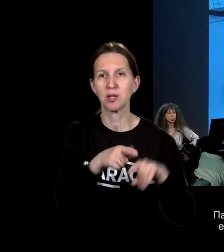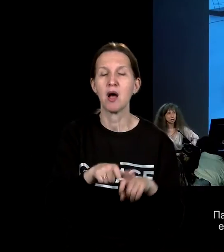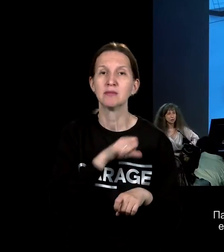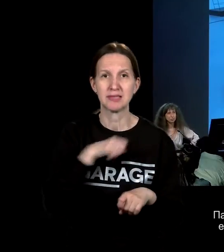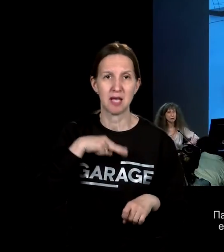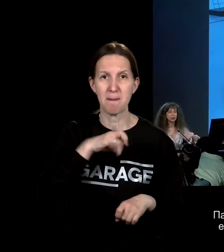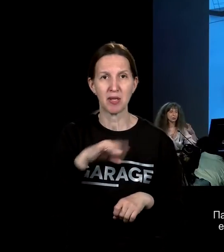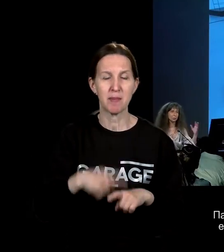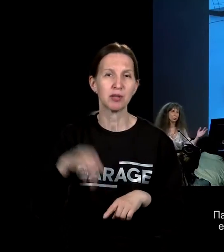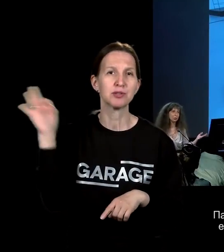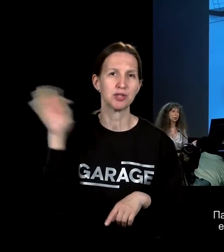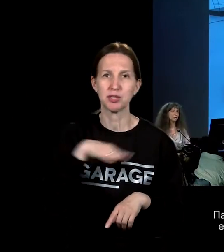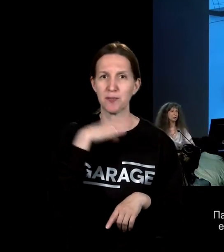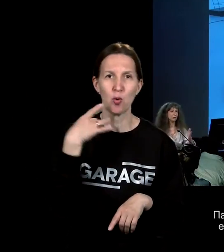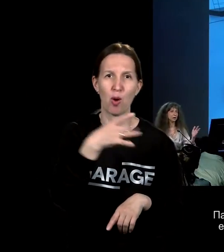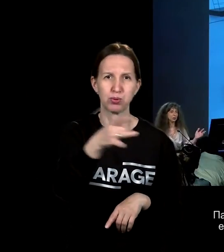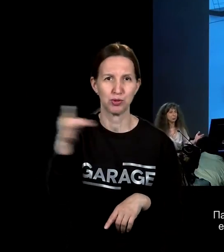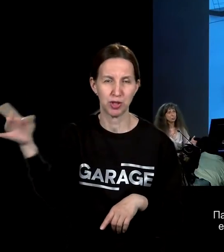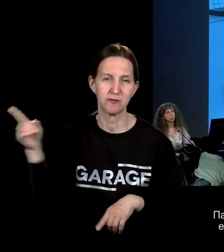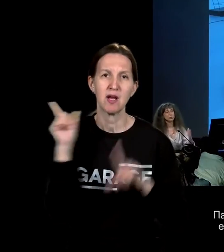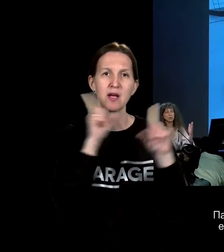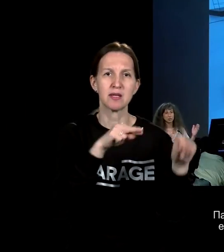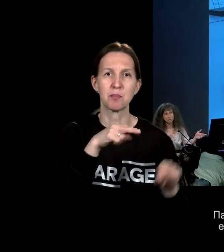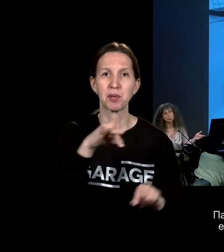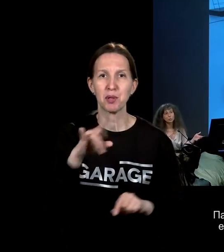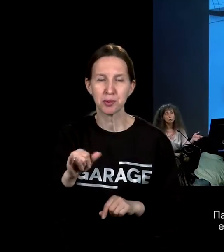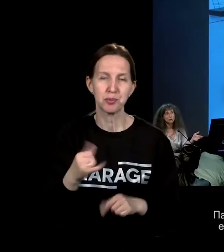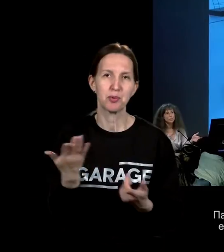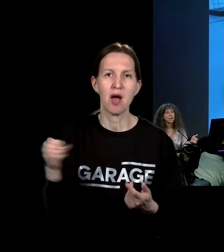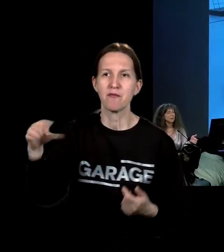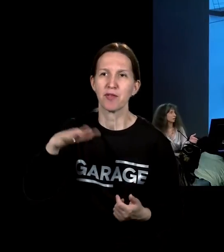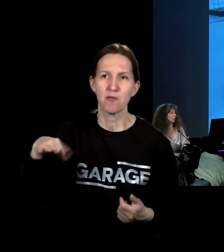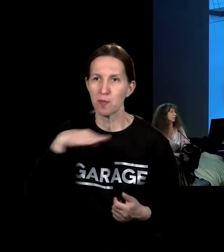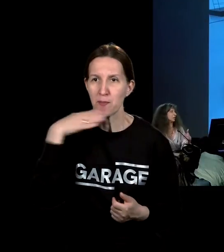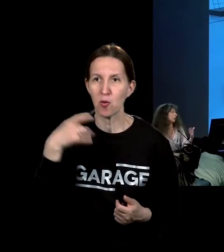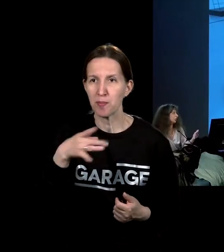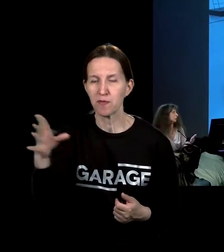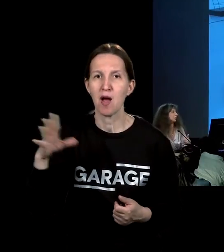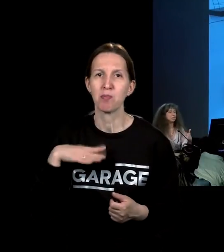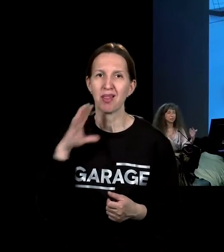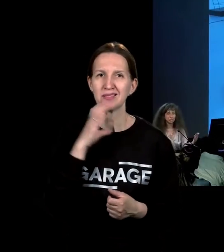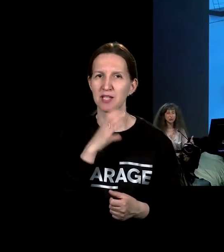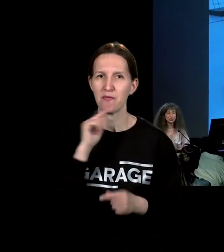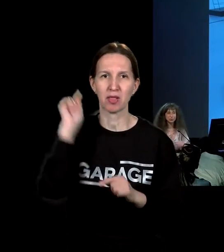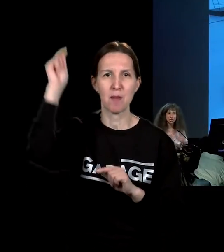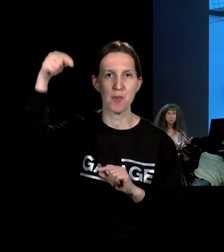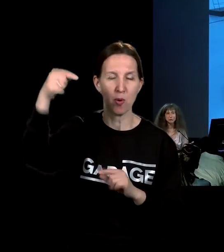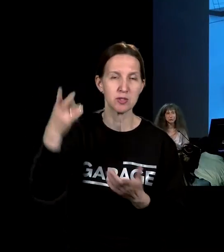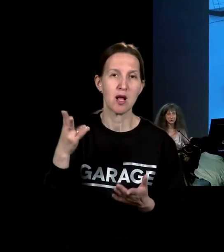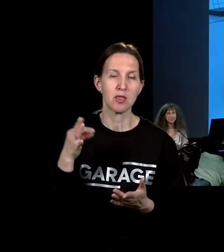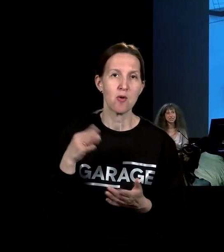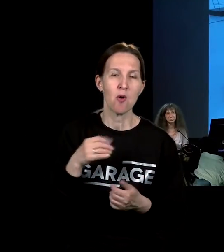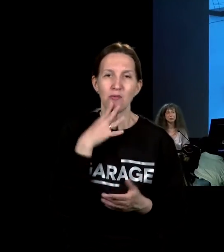много путешествовал. Он ездил в Перу, он ездил по всей Европе, он был на Северном полюсе. К сожалению, он все-таки не